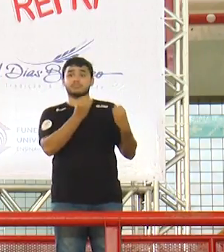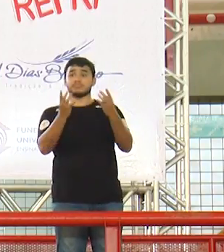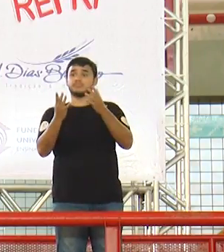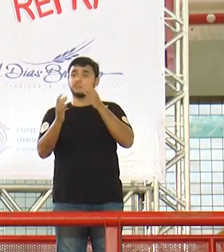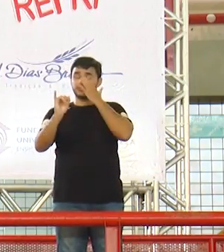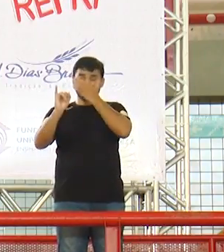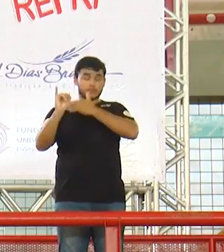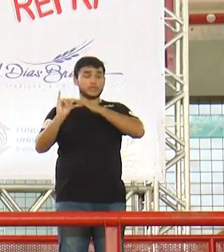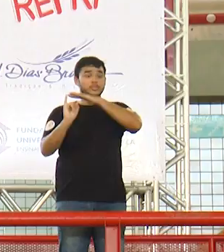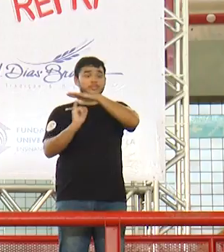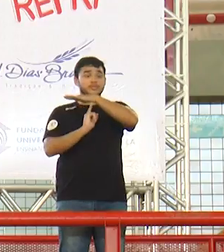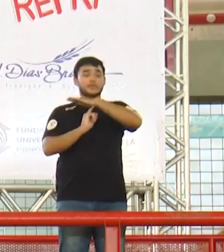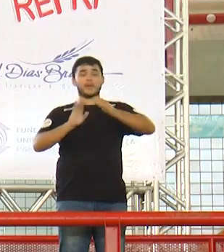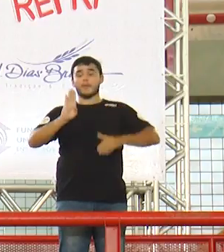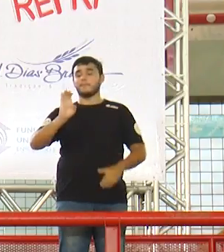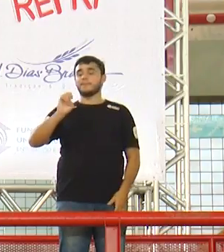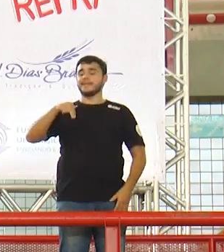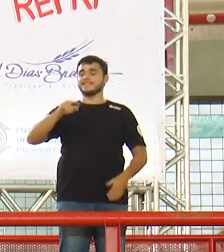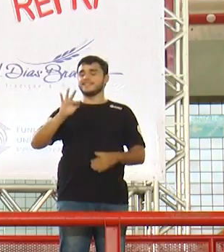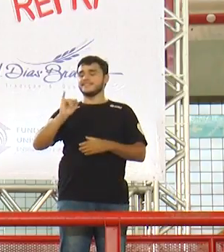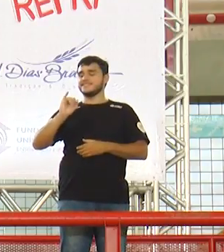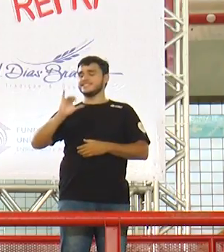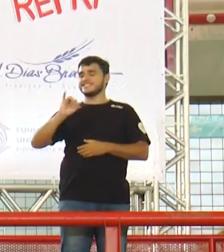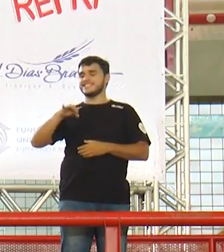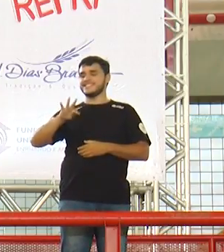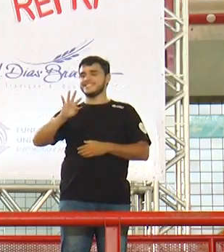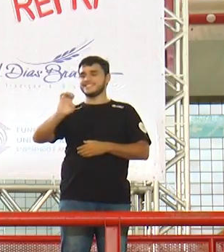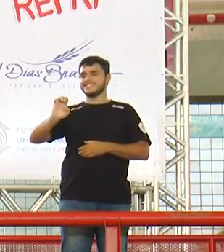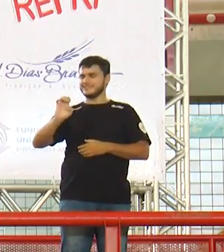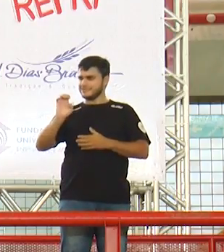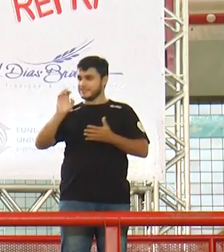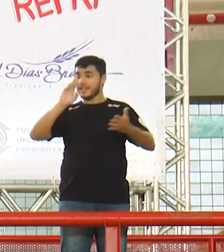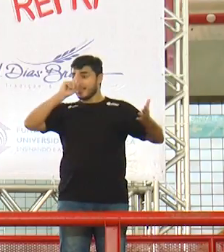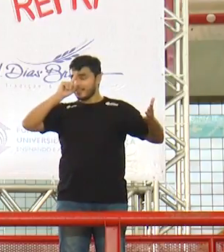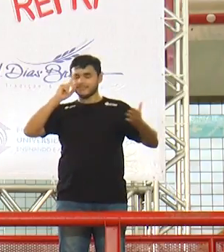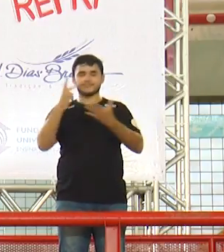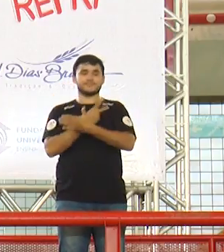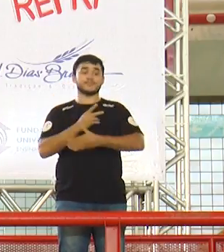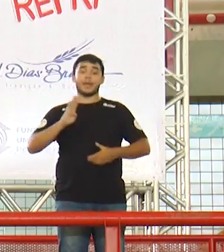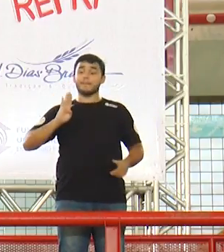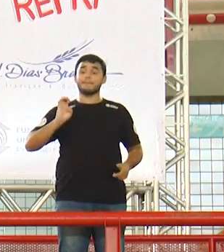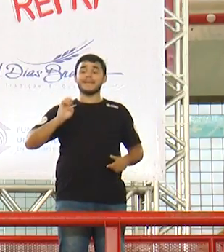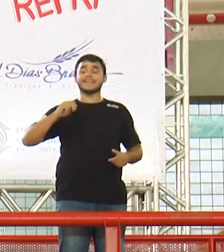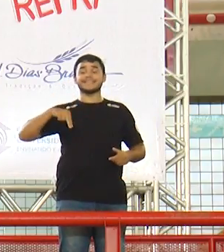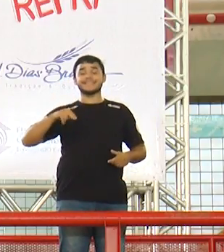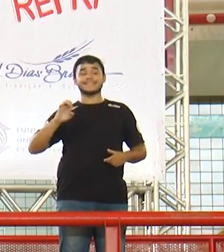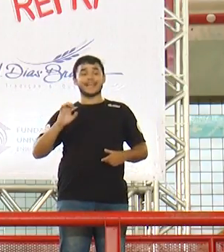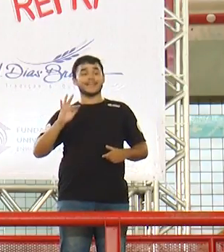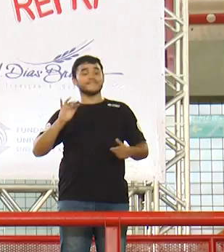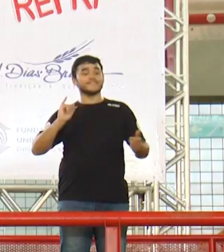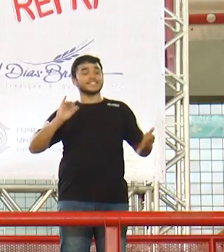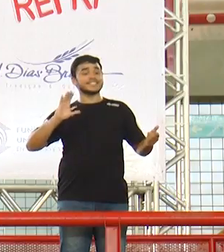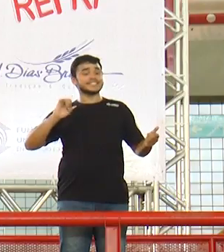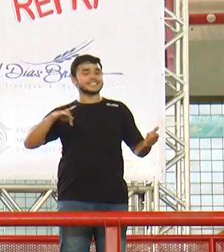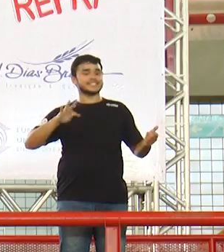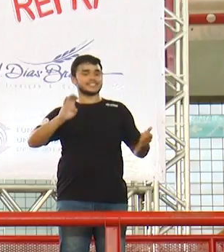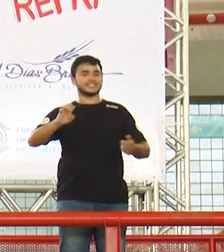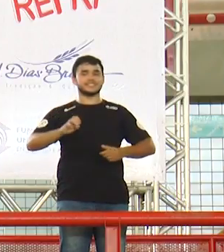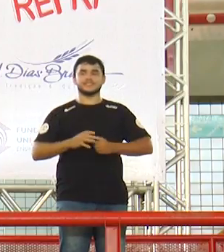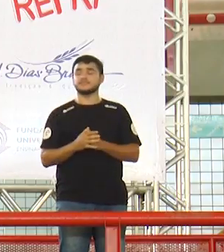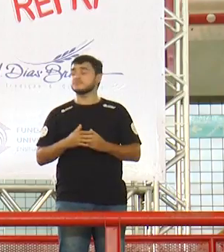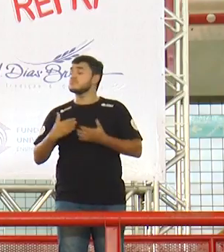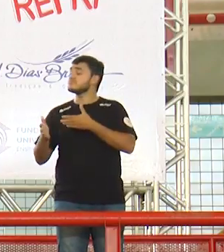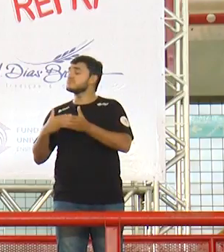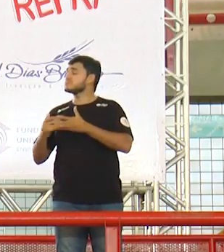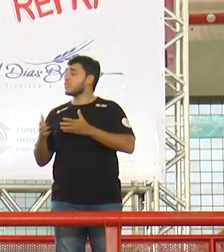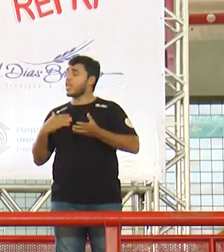primeira instituição beneficente que eu encontrar. Beneficente é o escambau, é beneficente. Pois então eu entrego para o primeiro